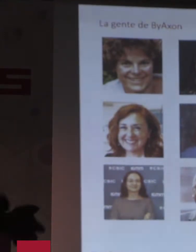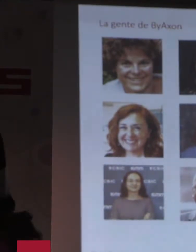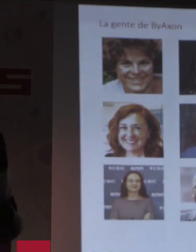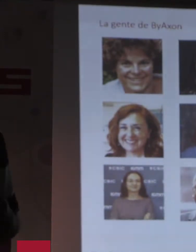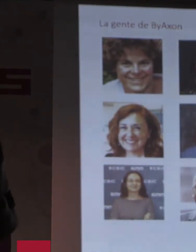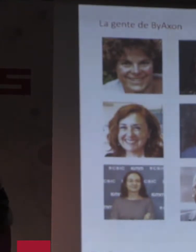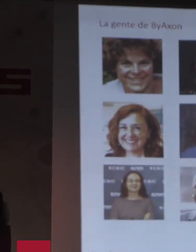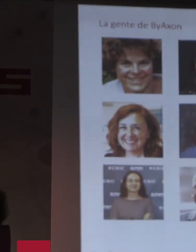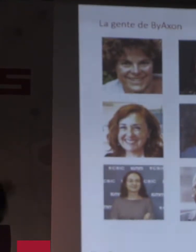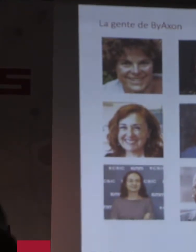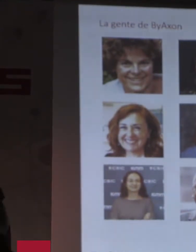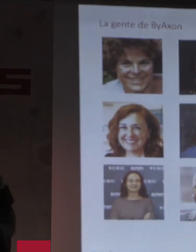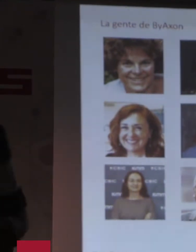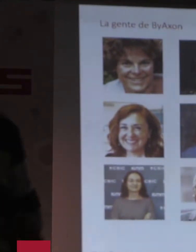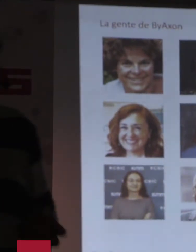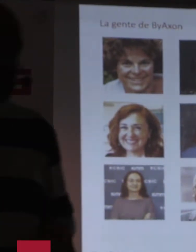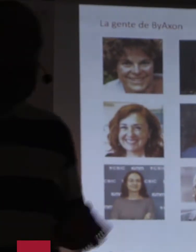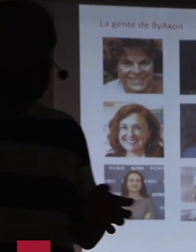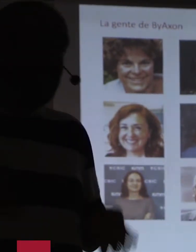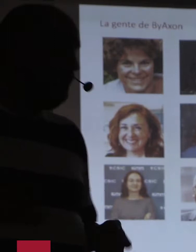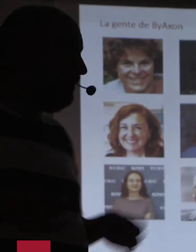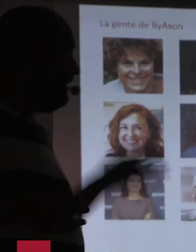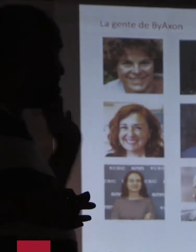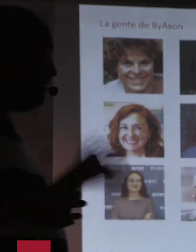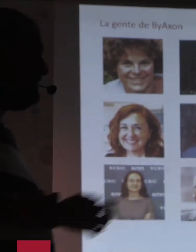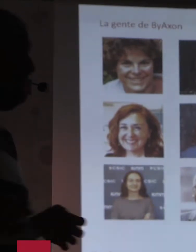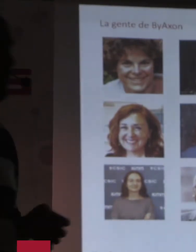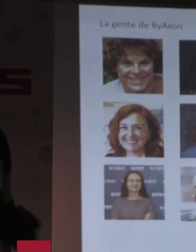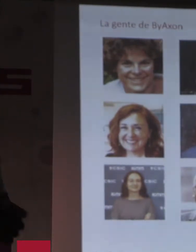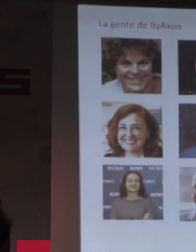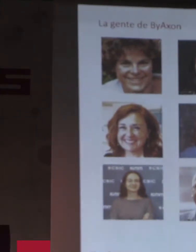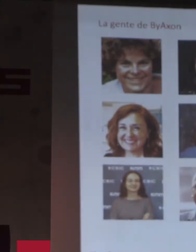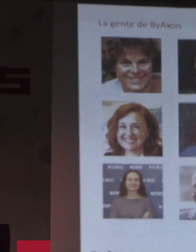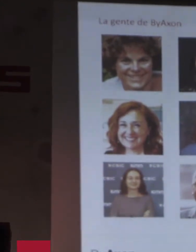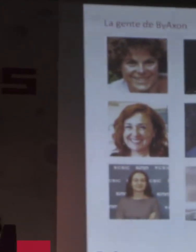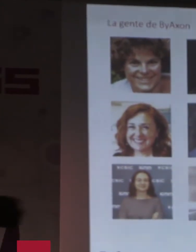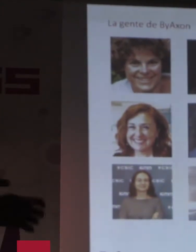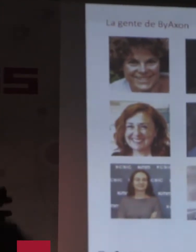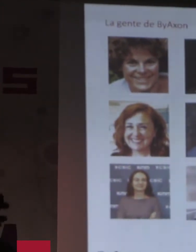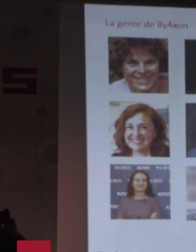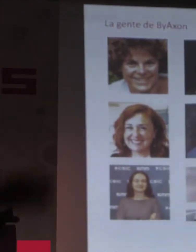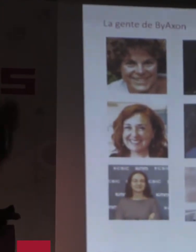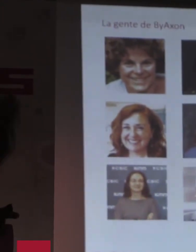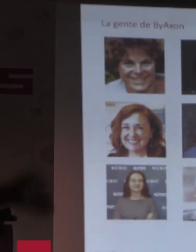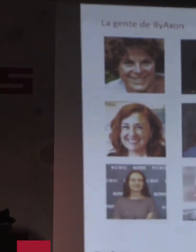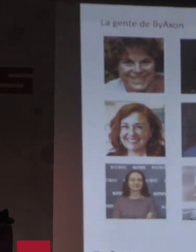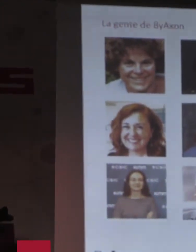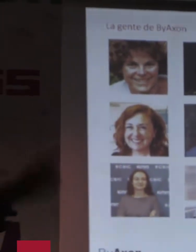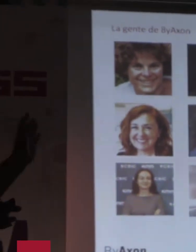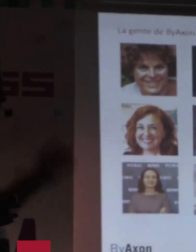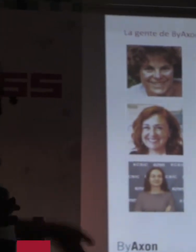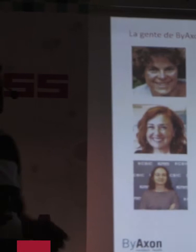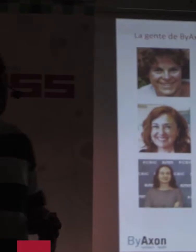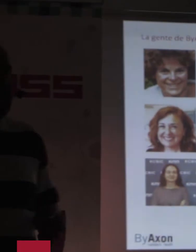Y seguramente una de las personas que más sepa de sensores en Europa es Loge Méchain, en Francia, sin duda la gente